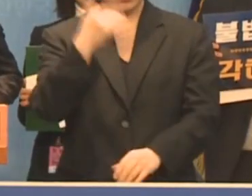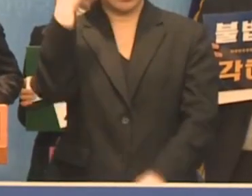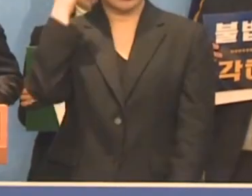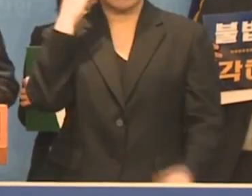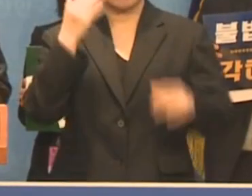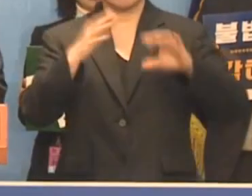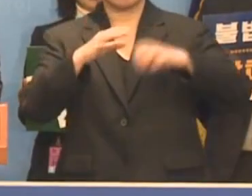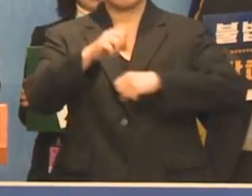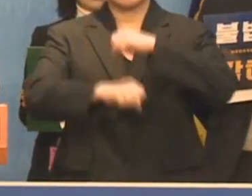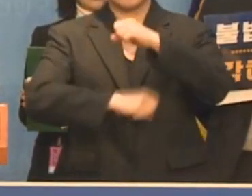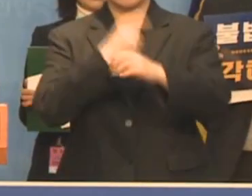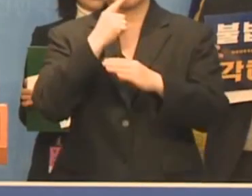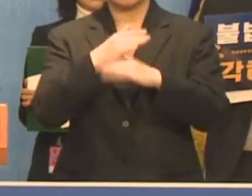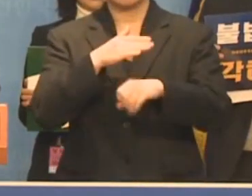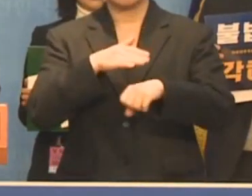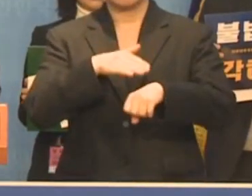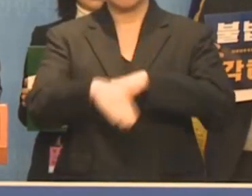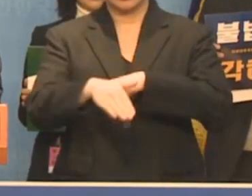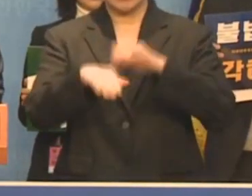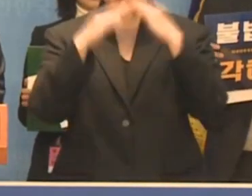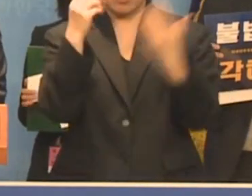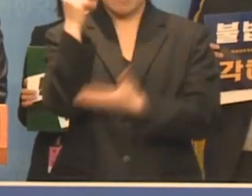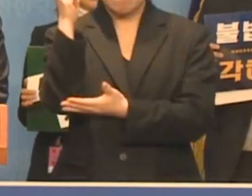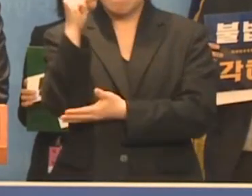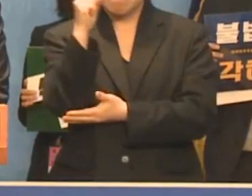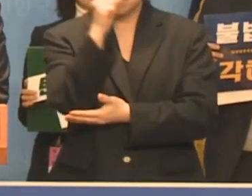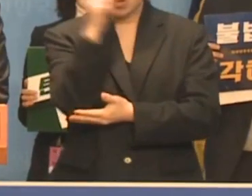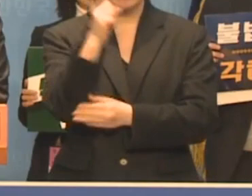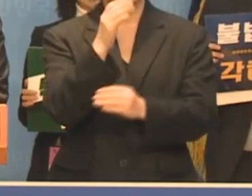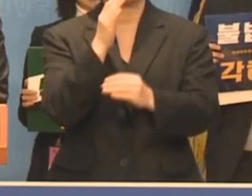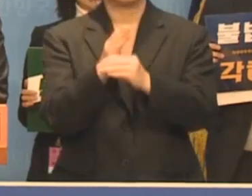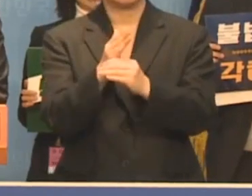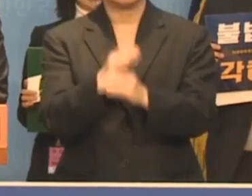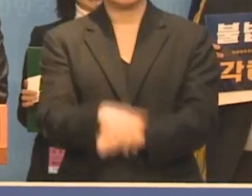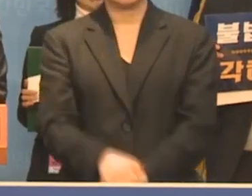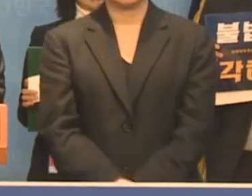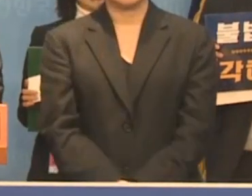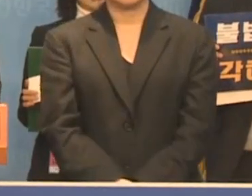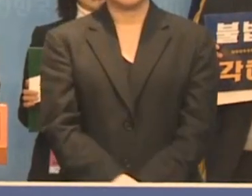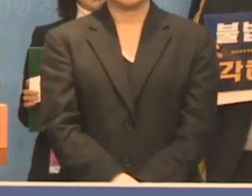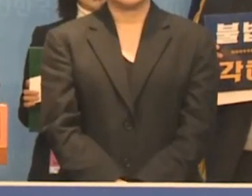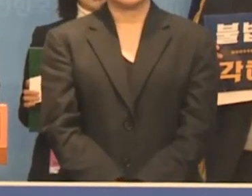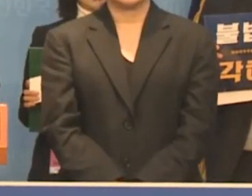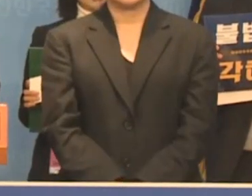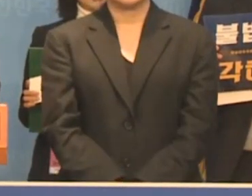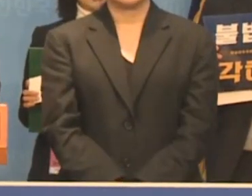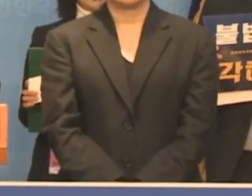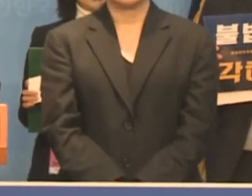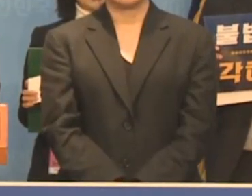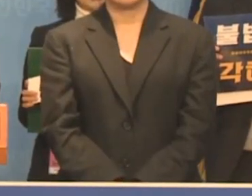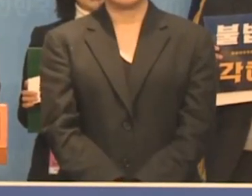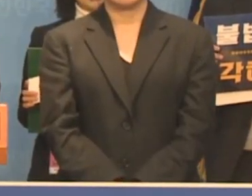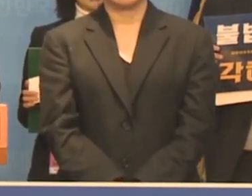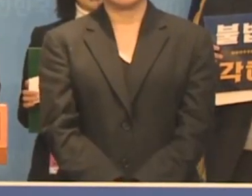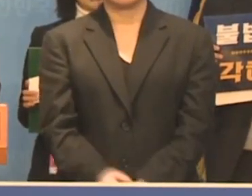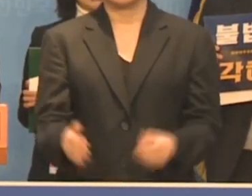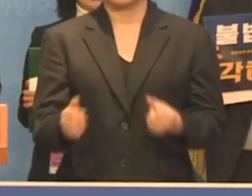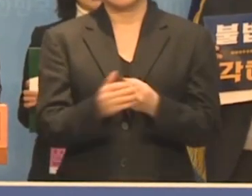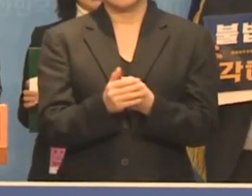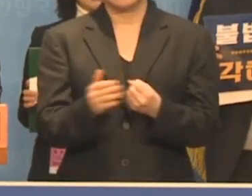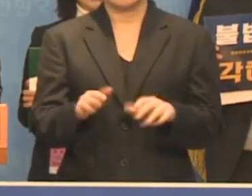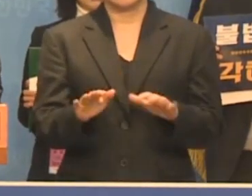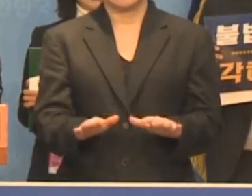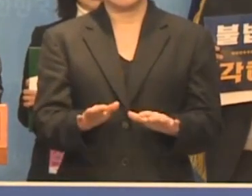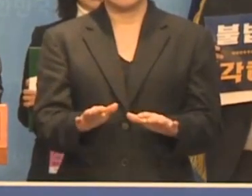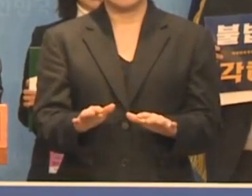대한민국의 자유민주주의, 법치주의를 뿌리째 흔들고 있다는 것을 느꼈습니다. 그래서